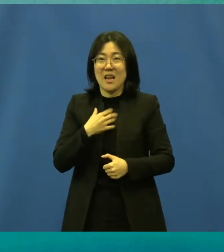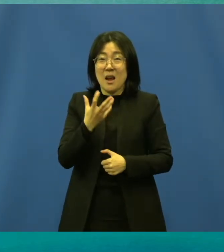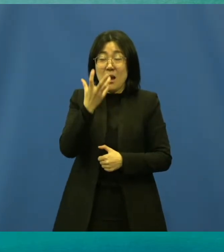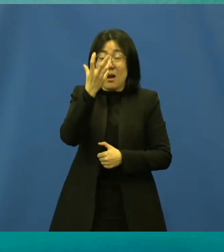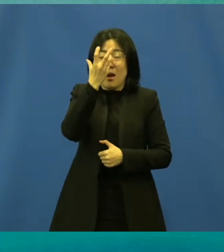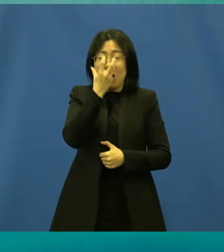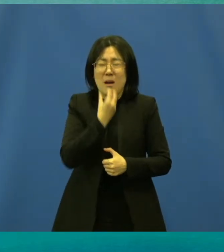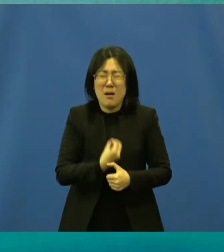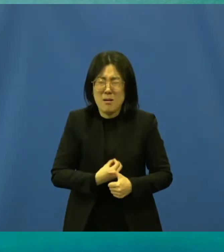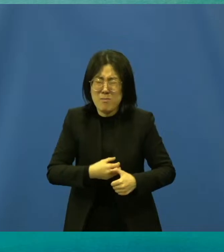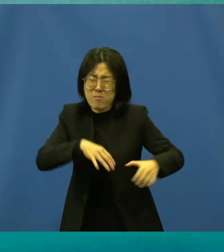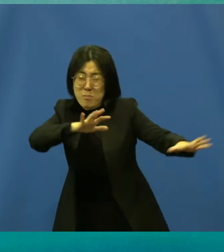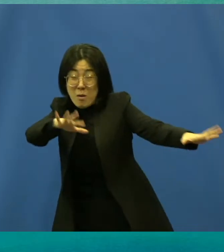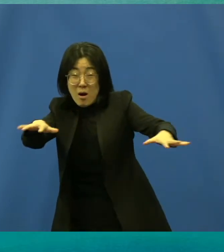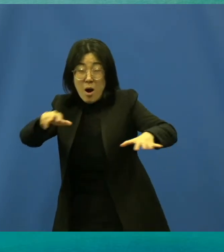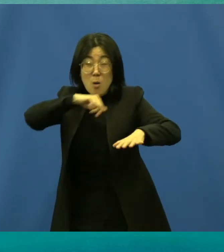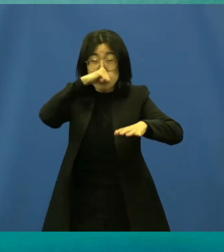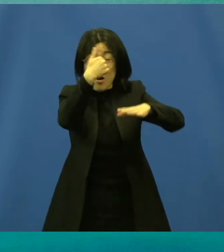하나님입니다.